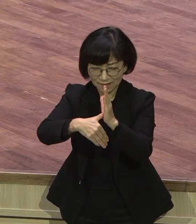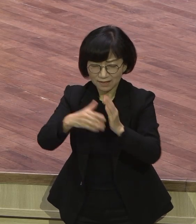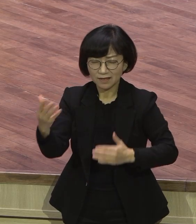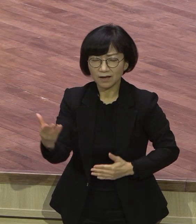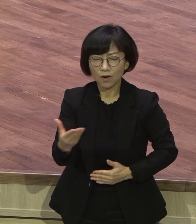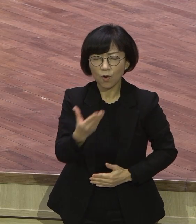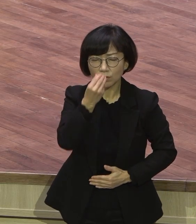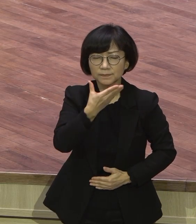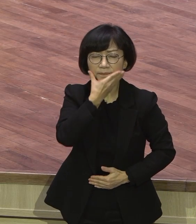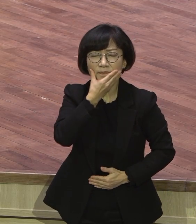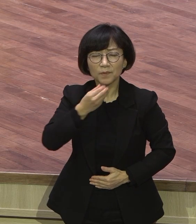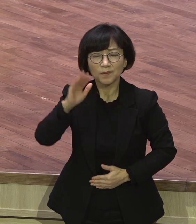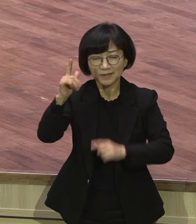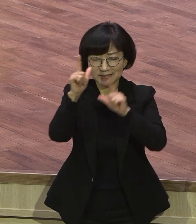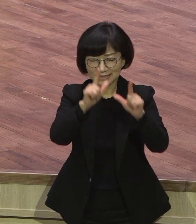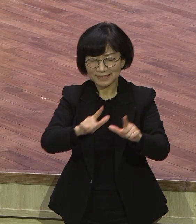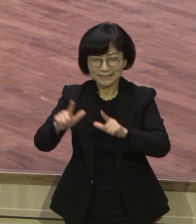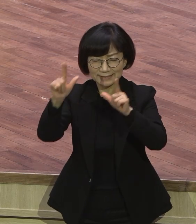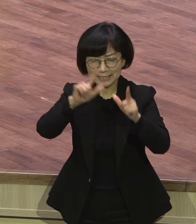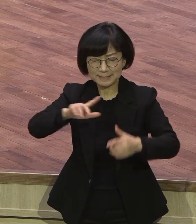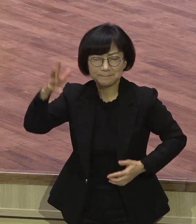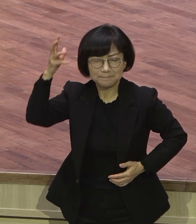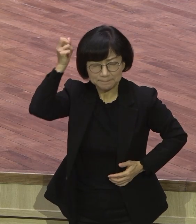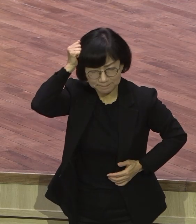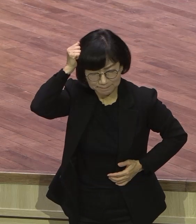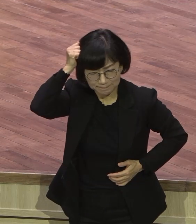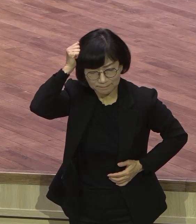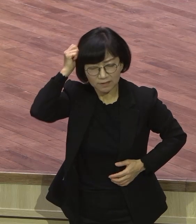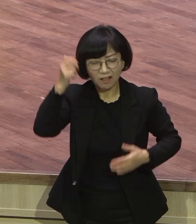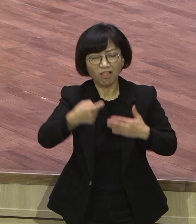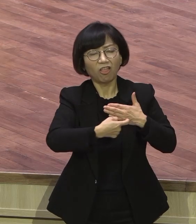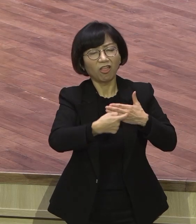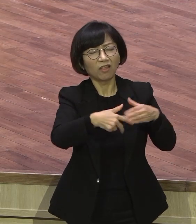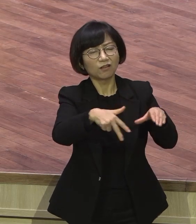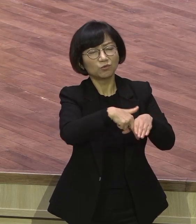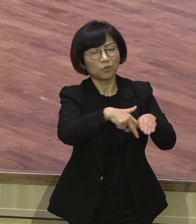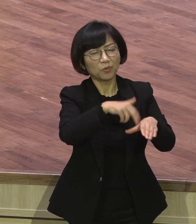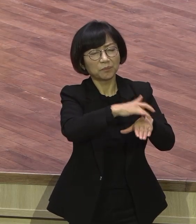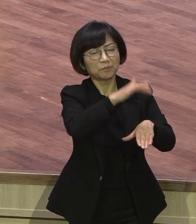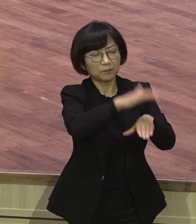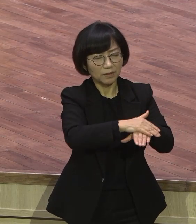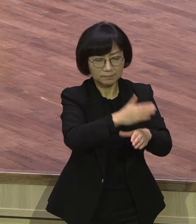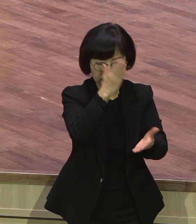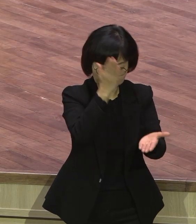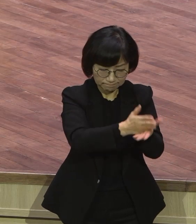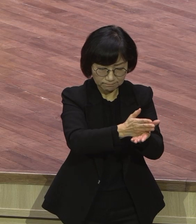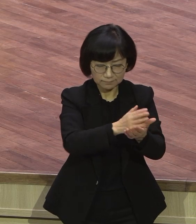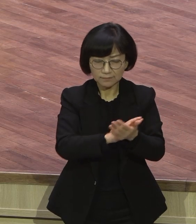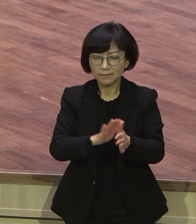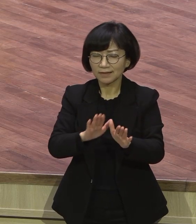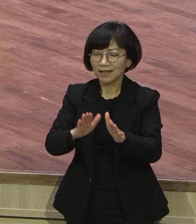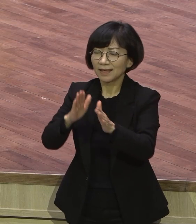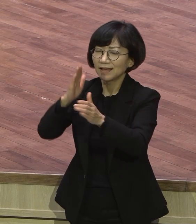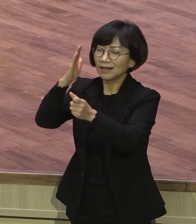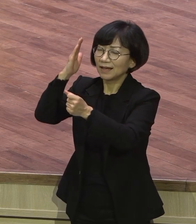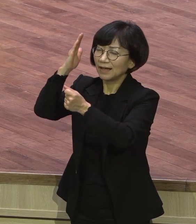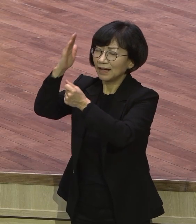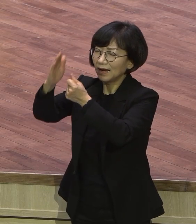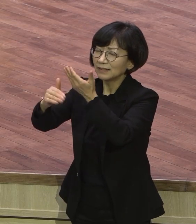삶인 줄 알고 늘 종교생활하지 말고 습관적인 삶을 살지 말고 하나님의